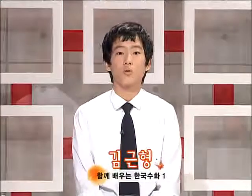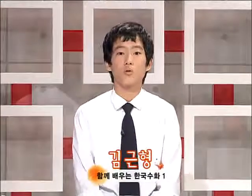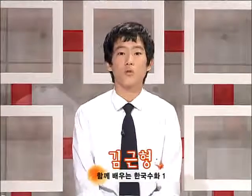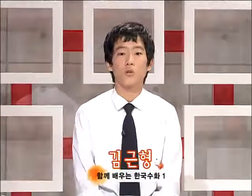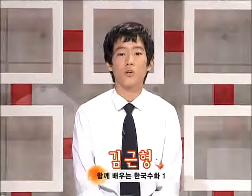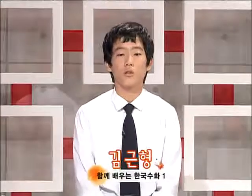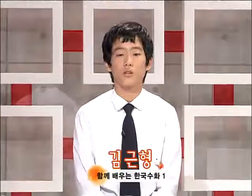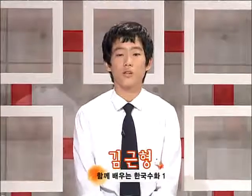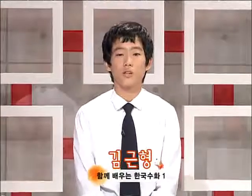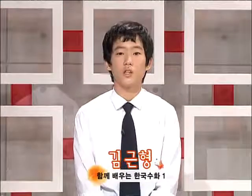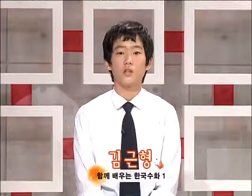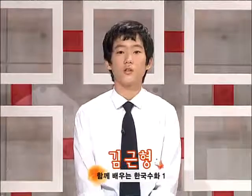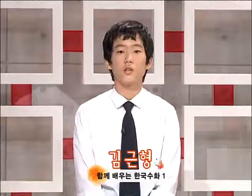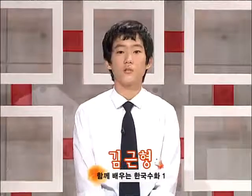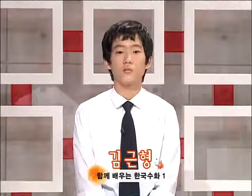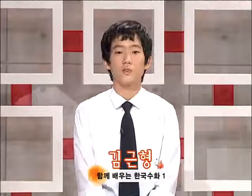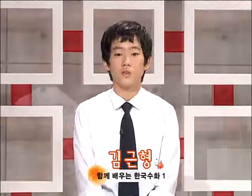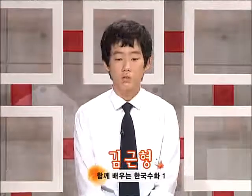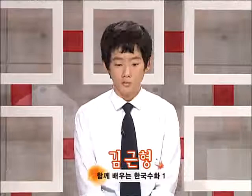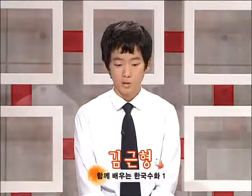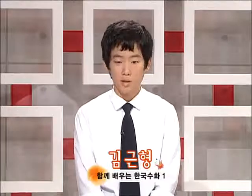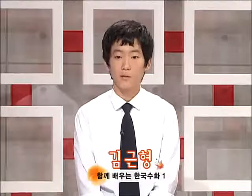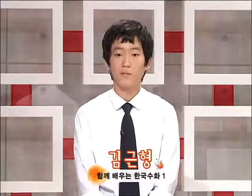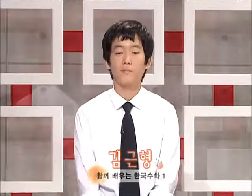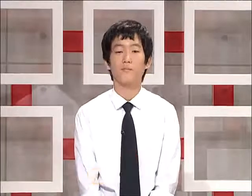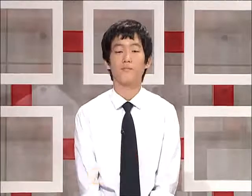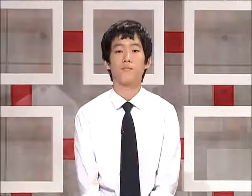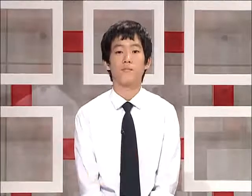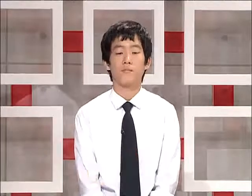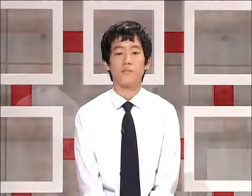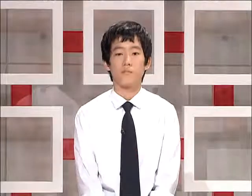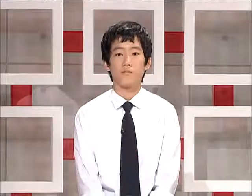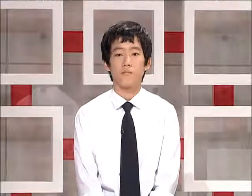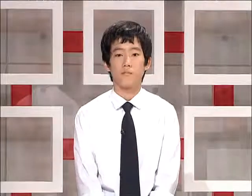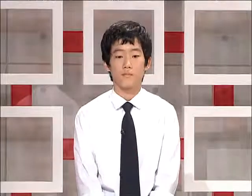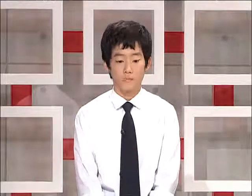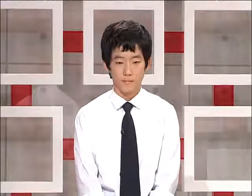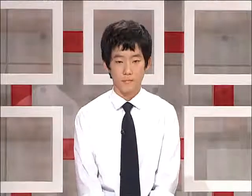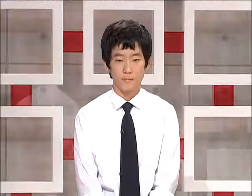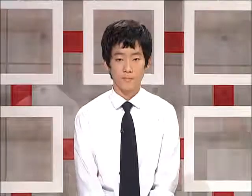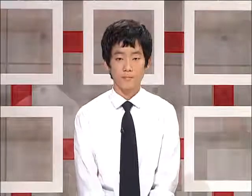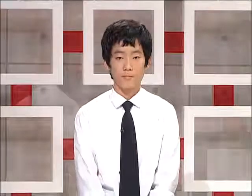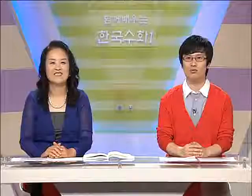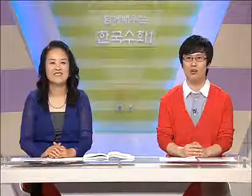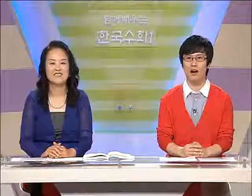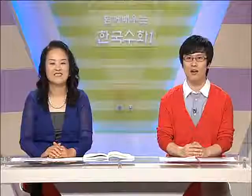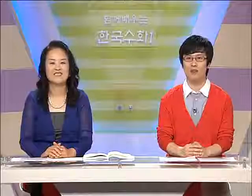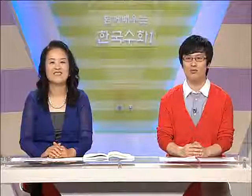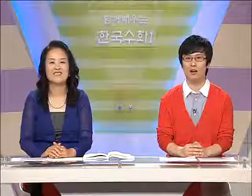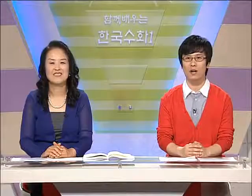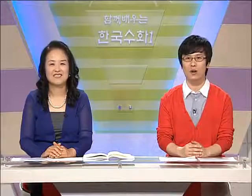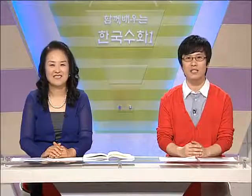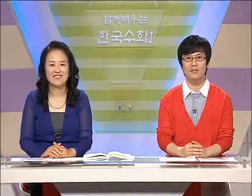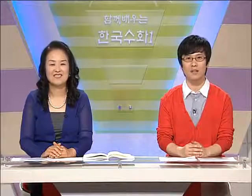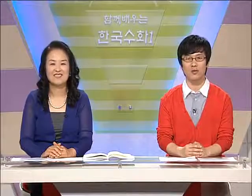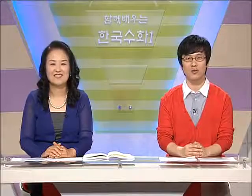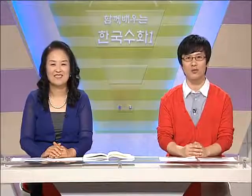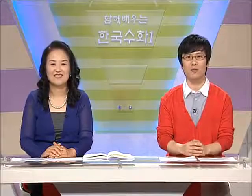천안공업고등학교에 다니는 2학년 김근영 이라고 합니다. 네. 이렇게 우리 고등학생 친구가 수화에 관심을 갖고 수화